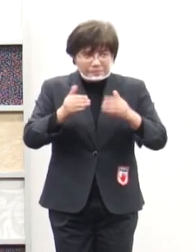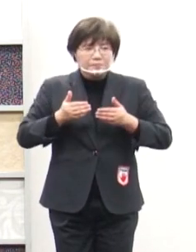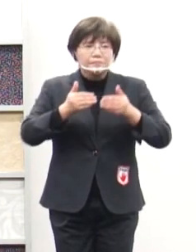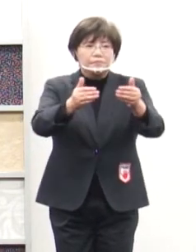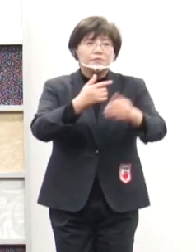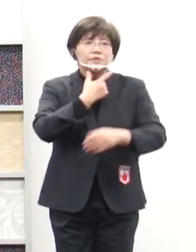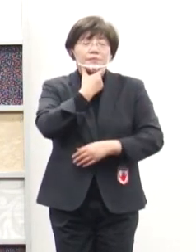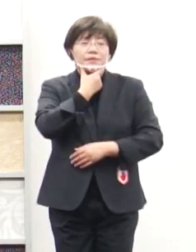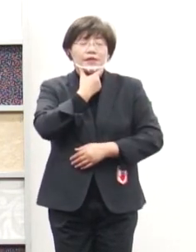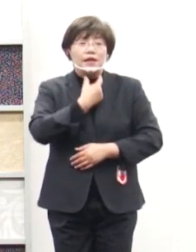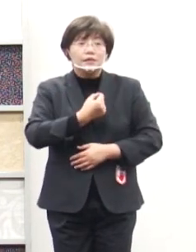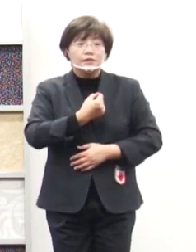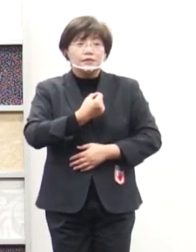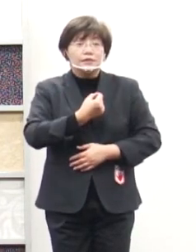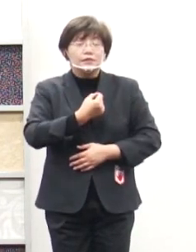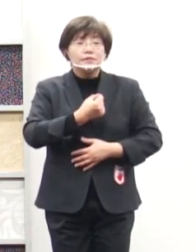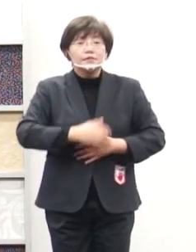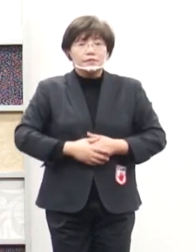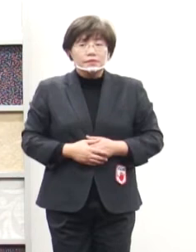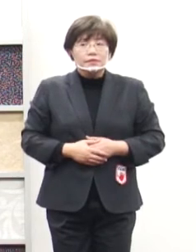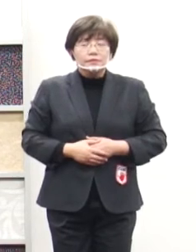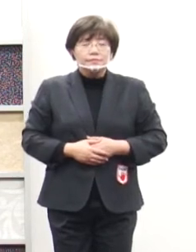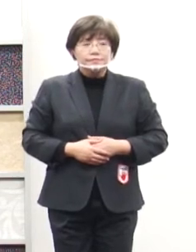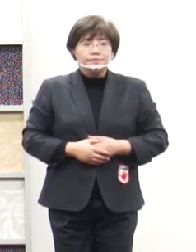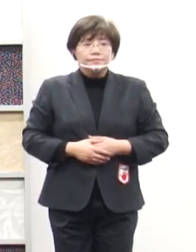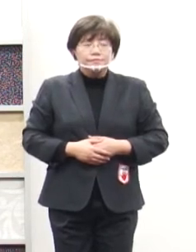きたいと思います。合わせてですね、その、